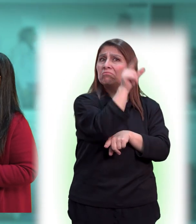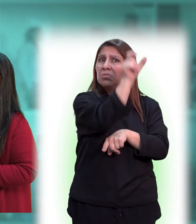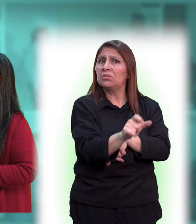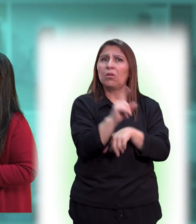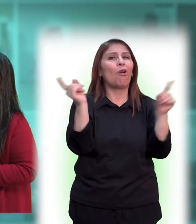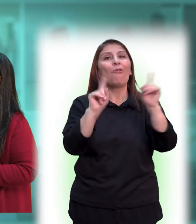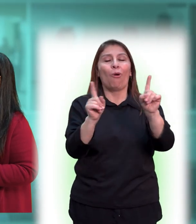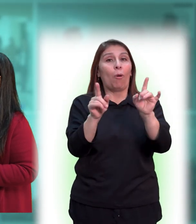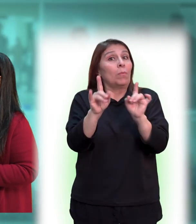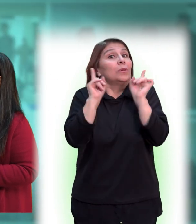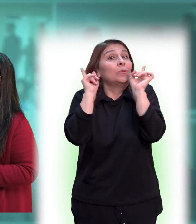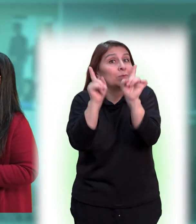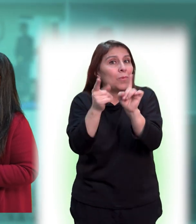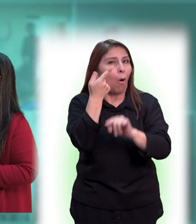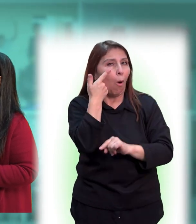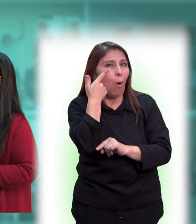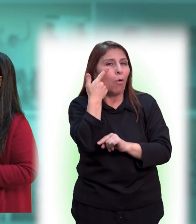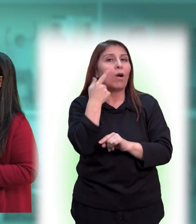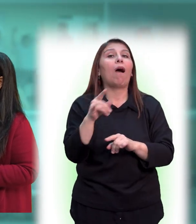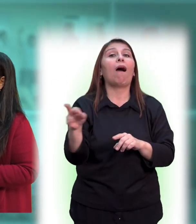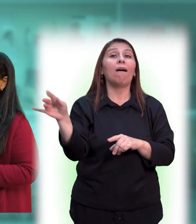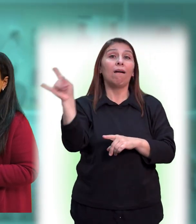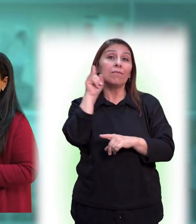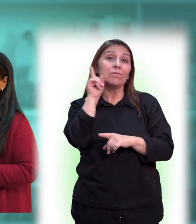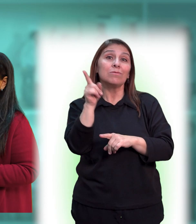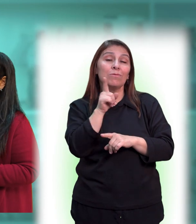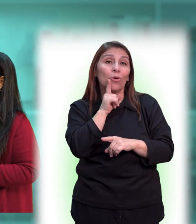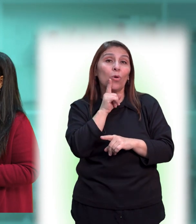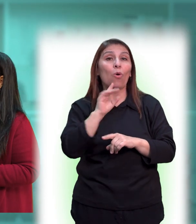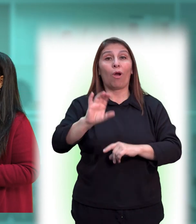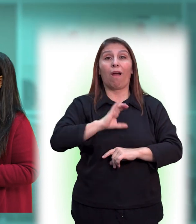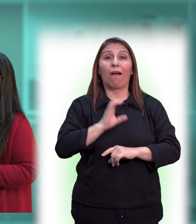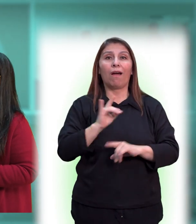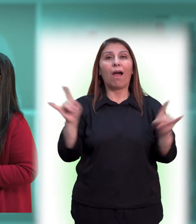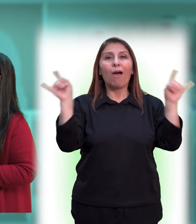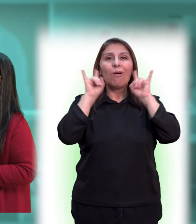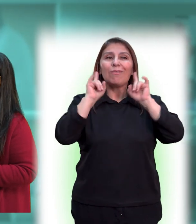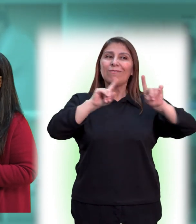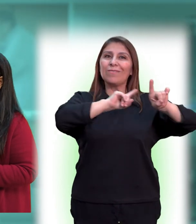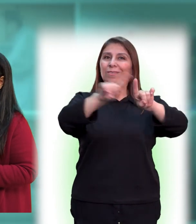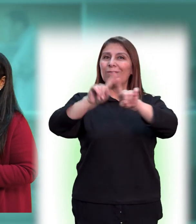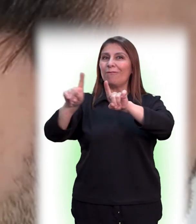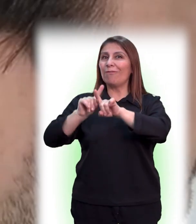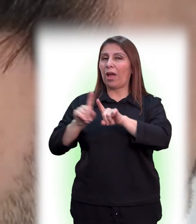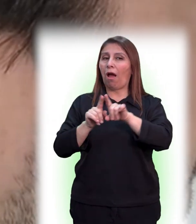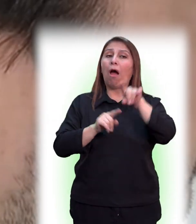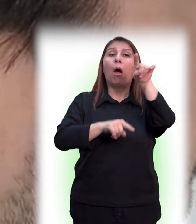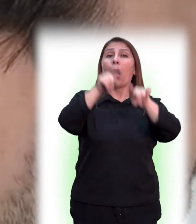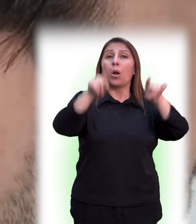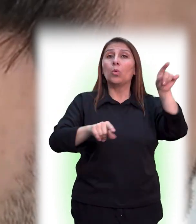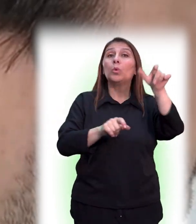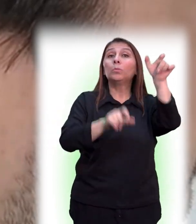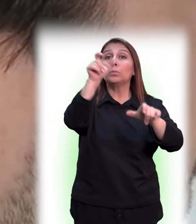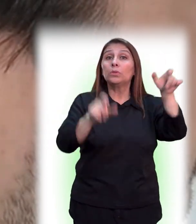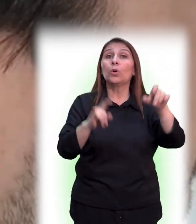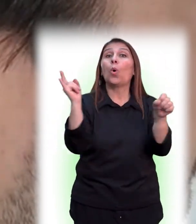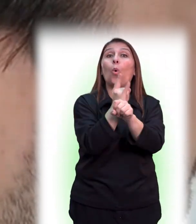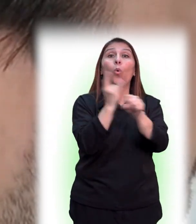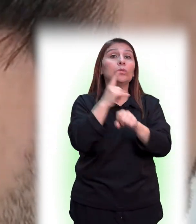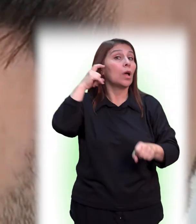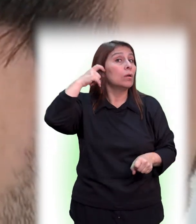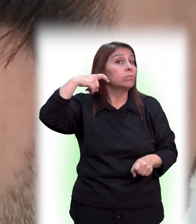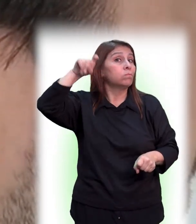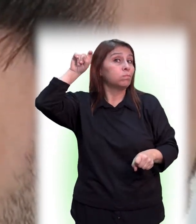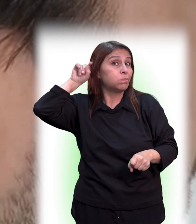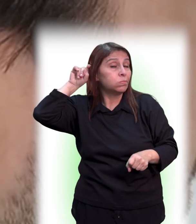no le afecta. Hablamos de sordos, pero sordos con diversas características auditivas. Estamos hablando de personas sordas que